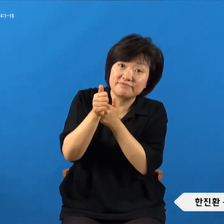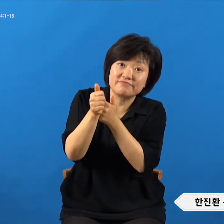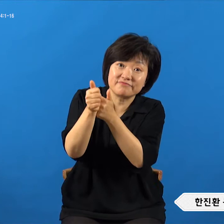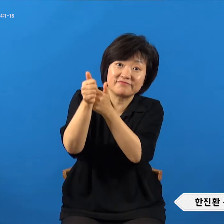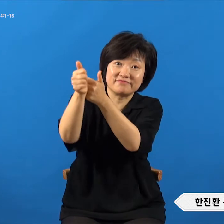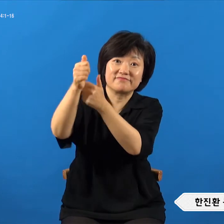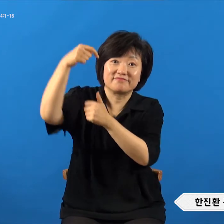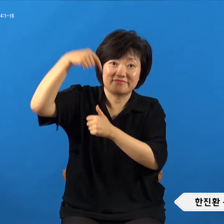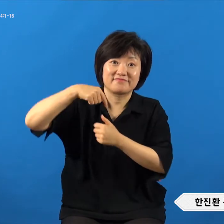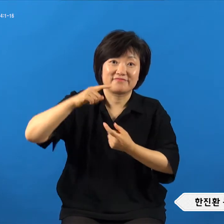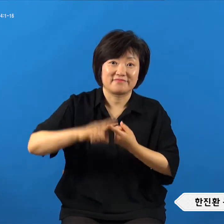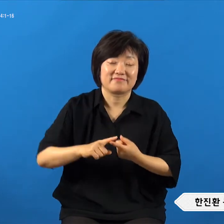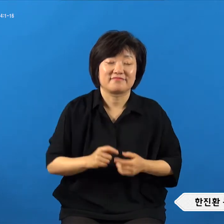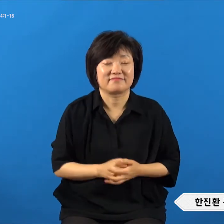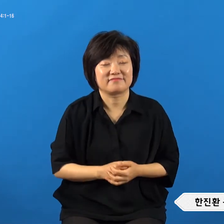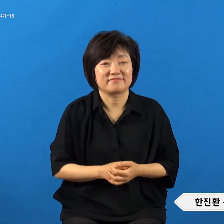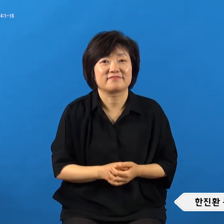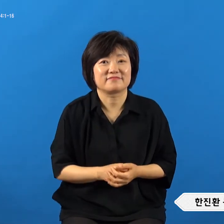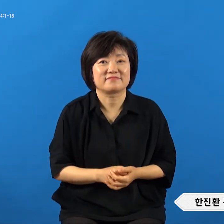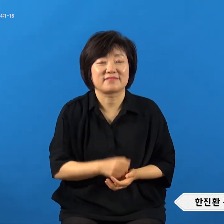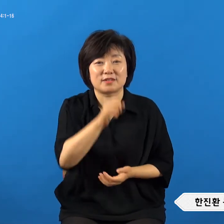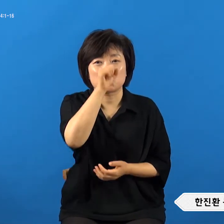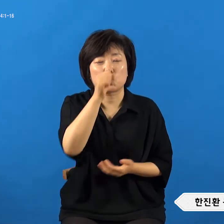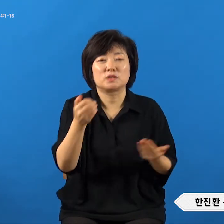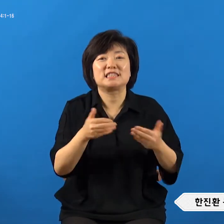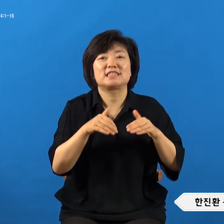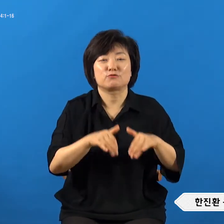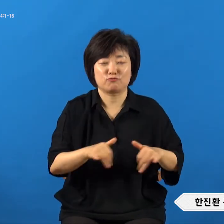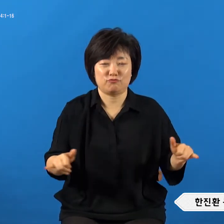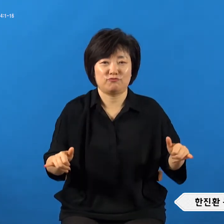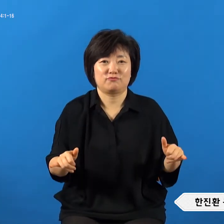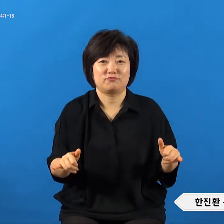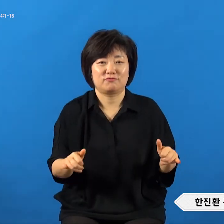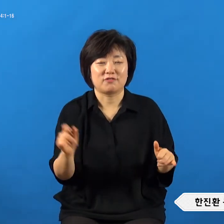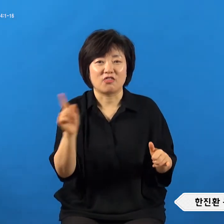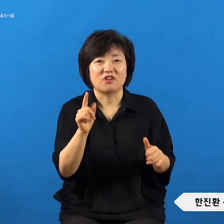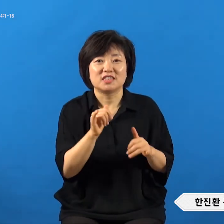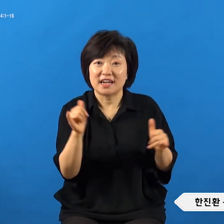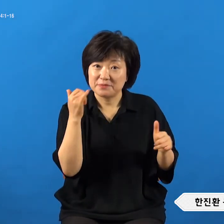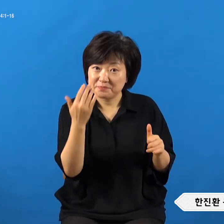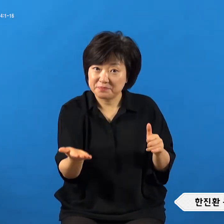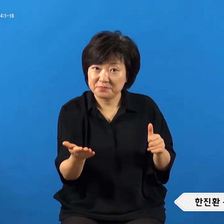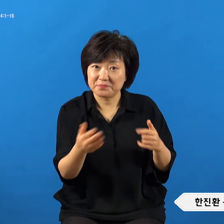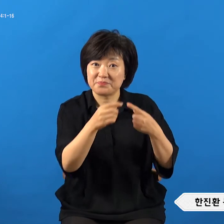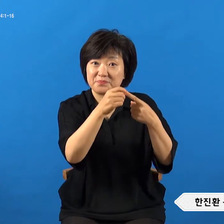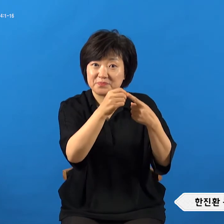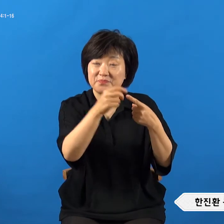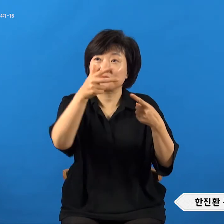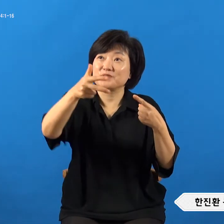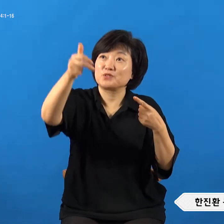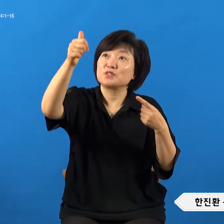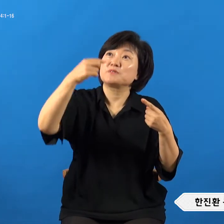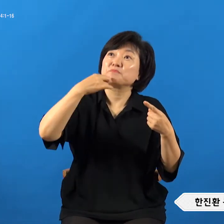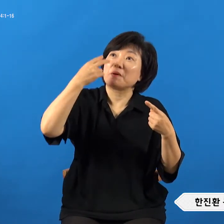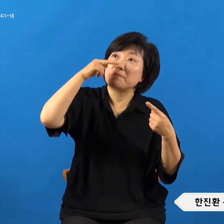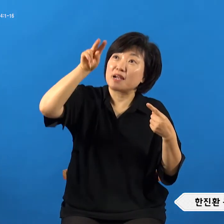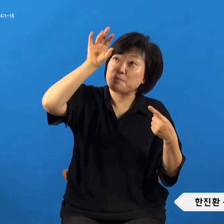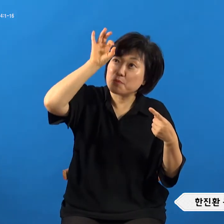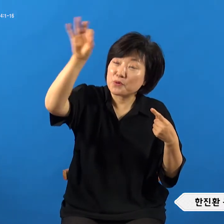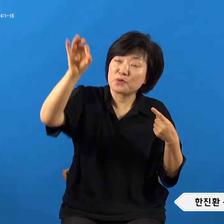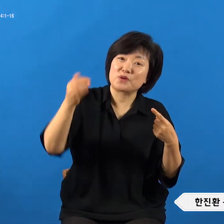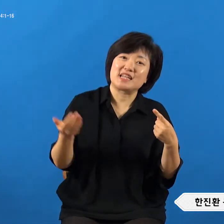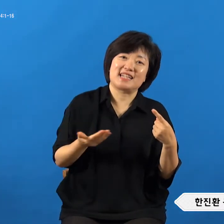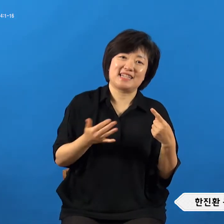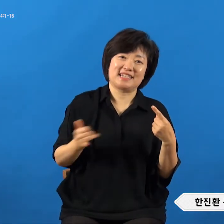사람이지요. 자, 그래서 좋은 일꾼은 어떤 사람인가? 주님만